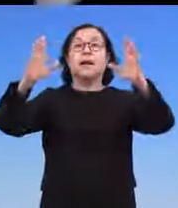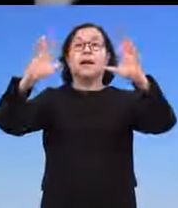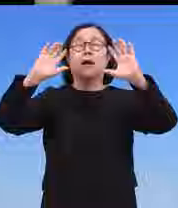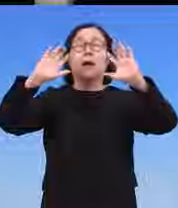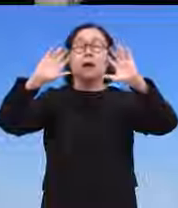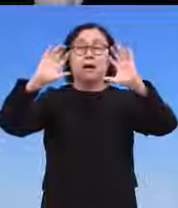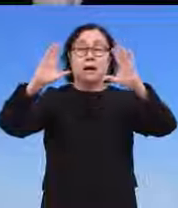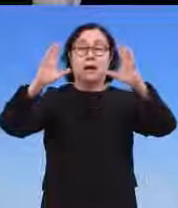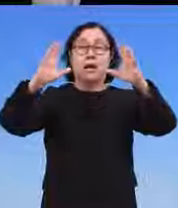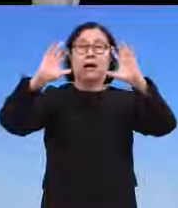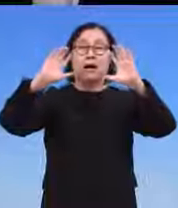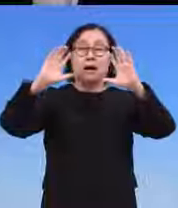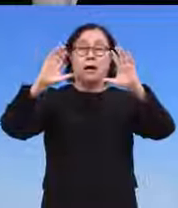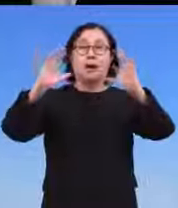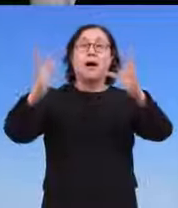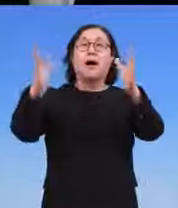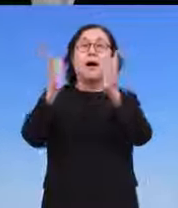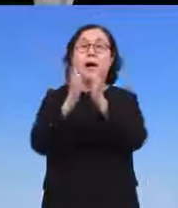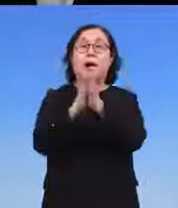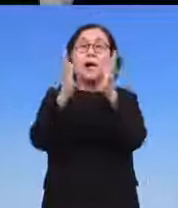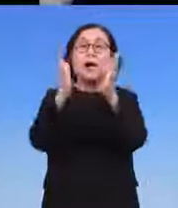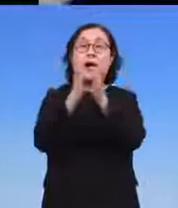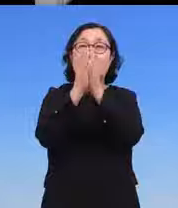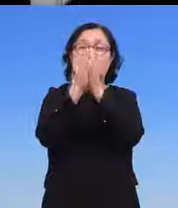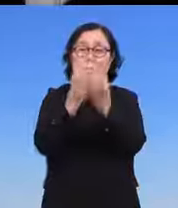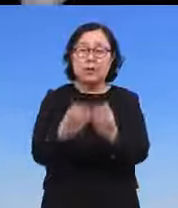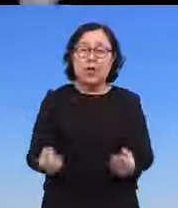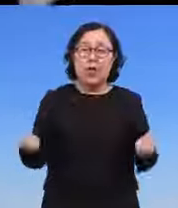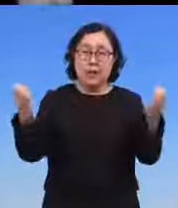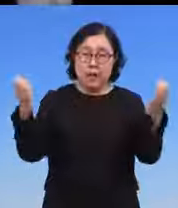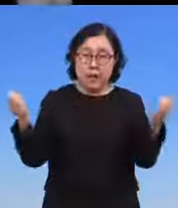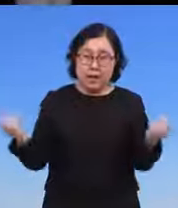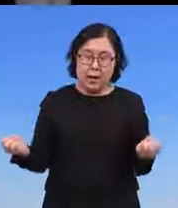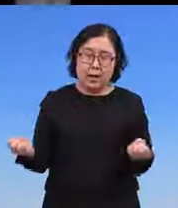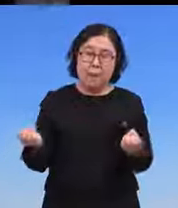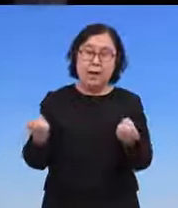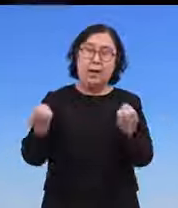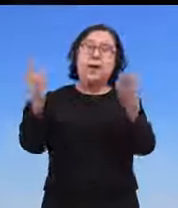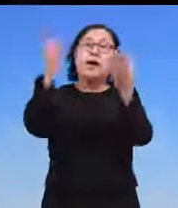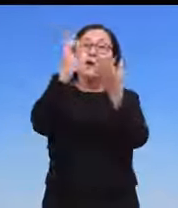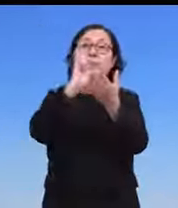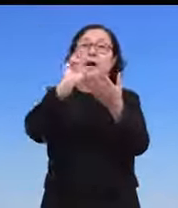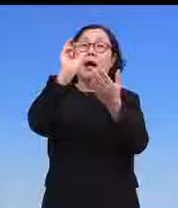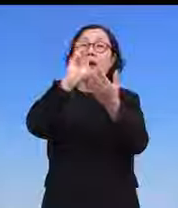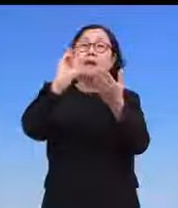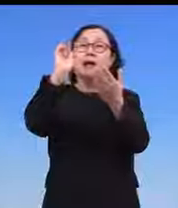이 어려운 때 복음의 능력을 믿으며 할렐루야 찬양하세.